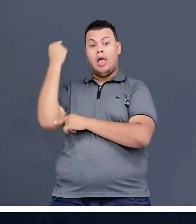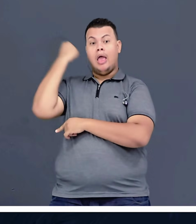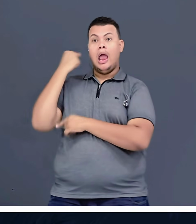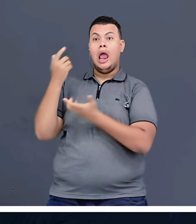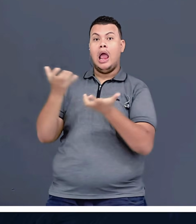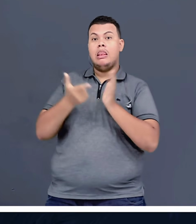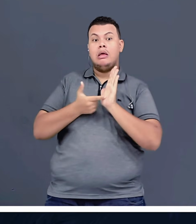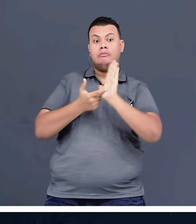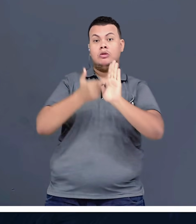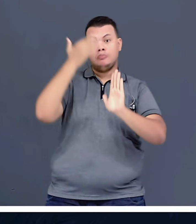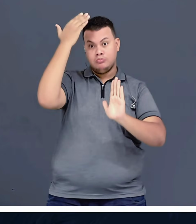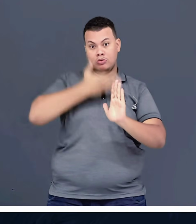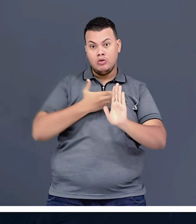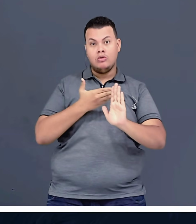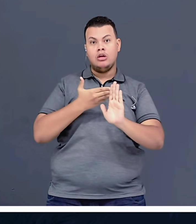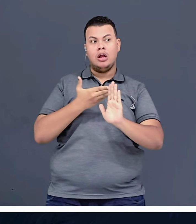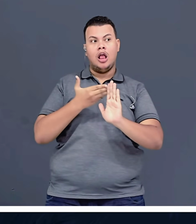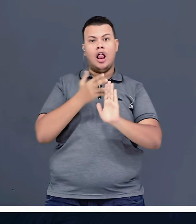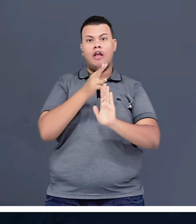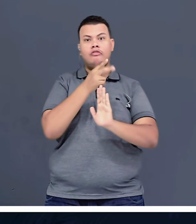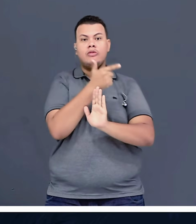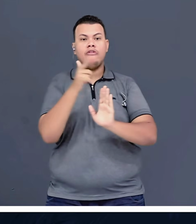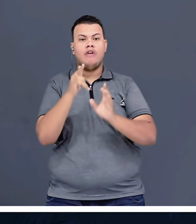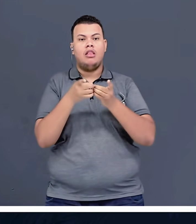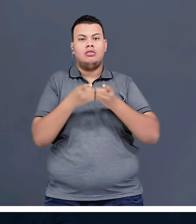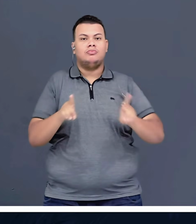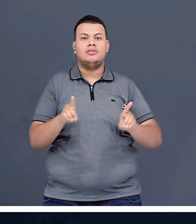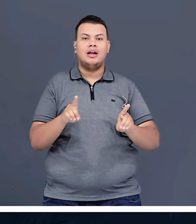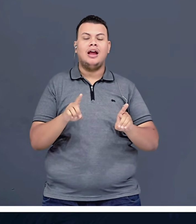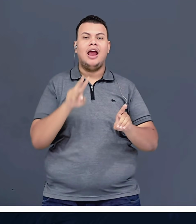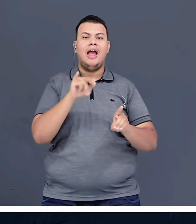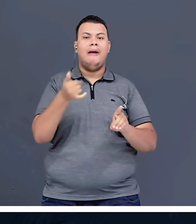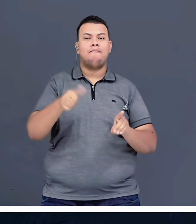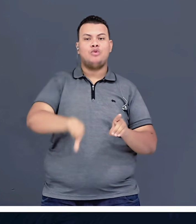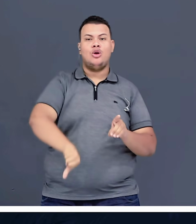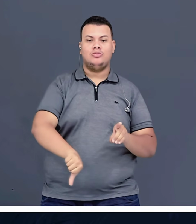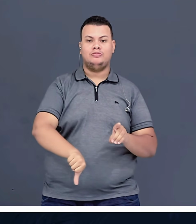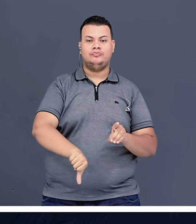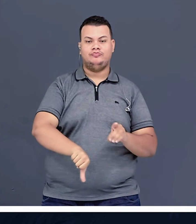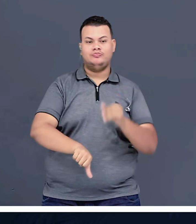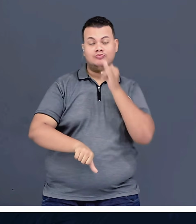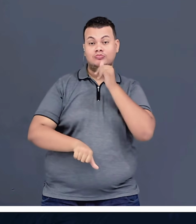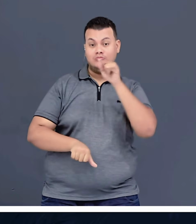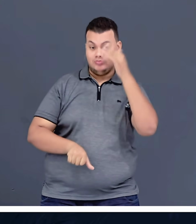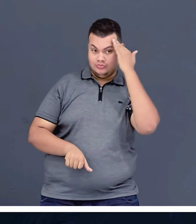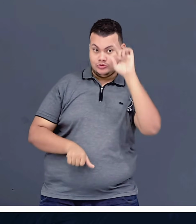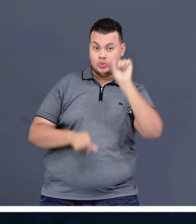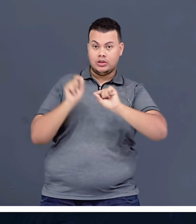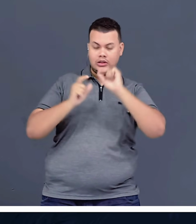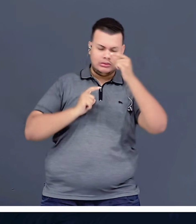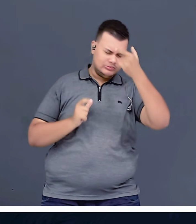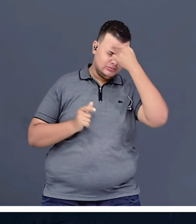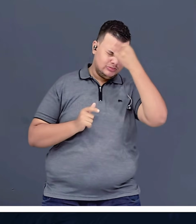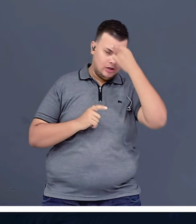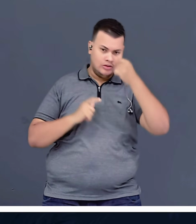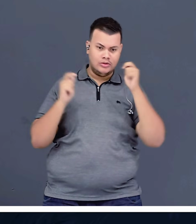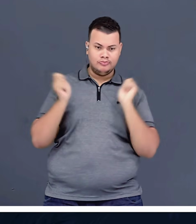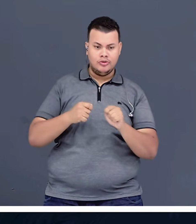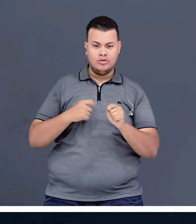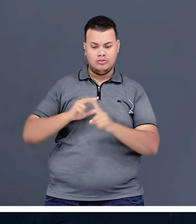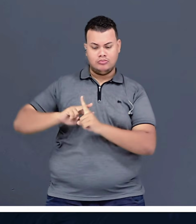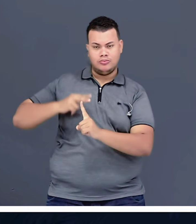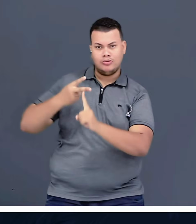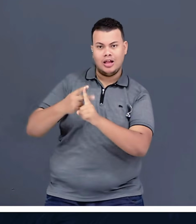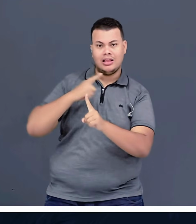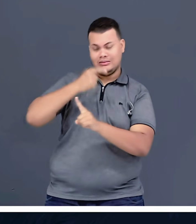provar para alguém que você não vai se separar. Aí é que é pior. Porque entenda, a mentalidade de abundância é a